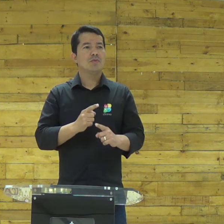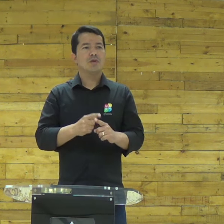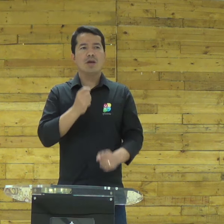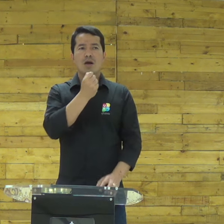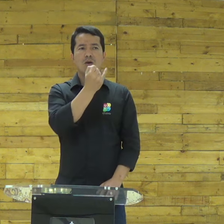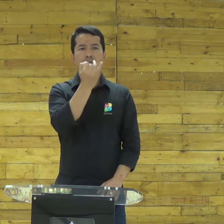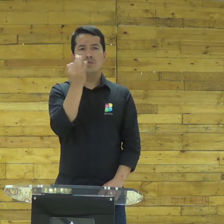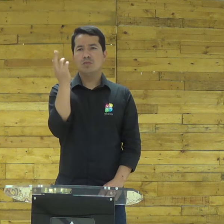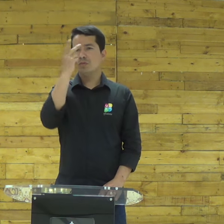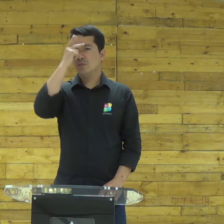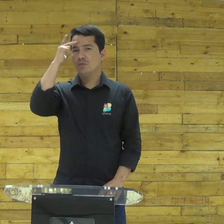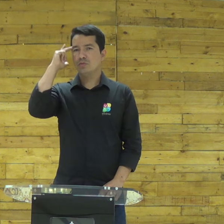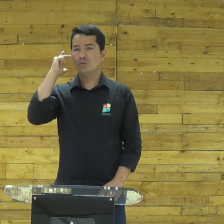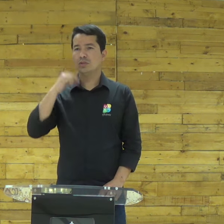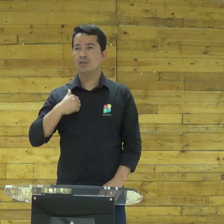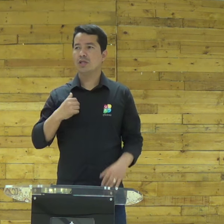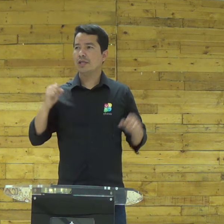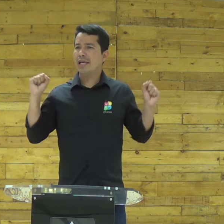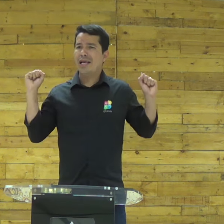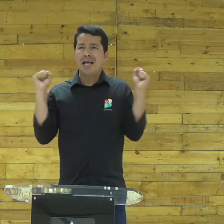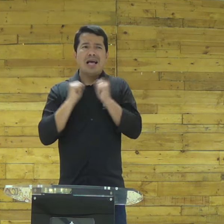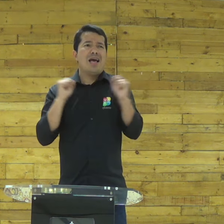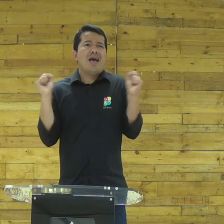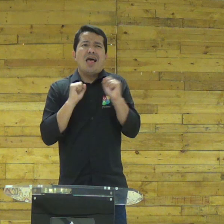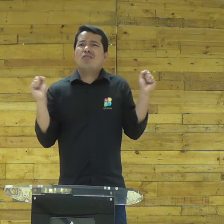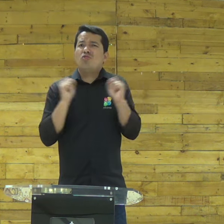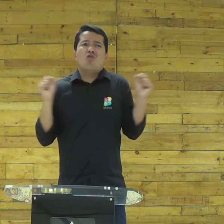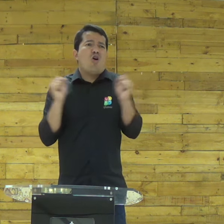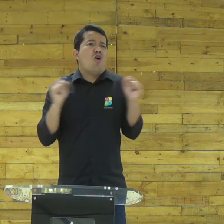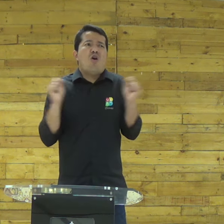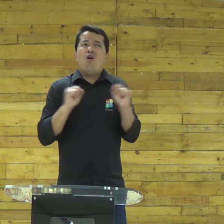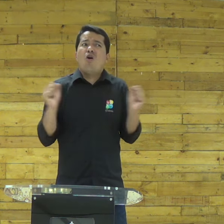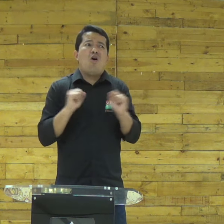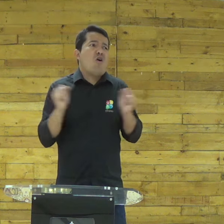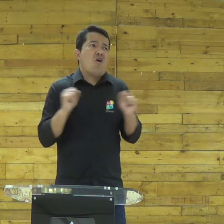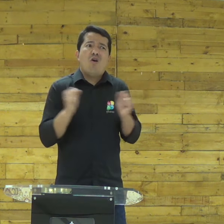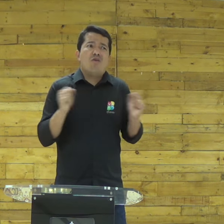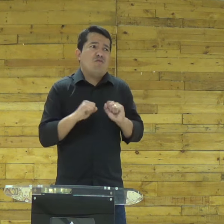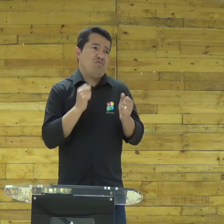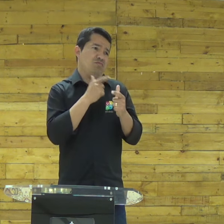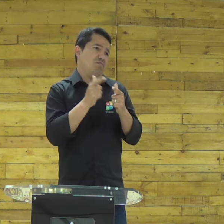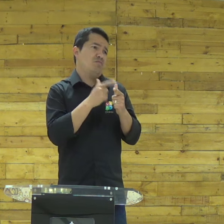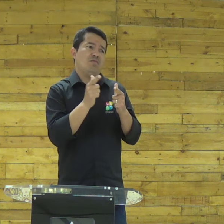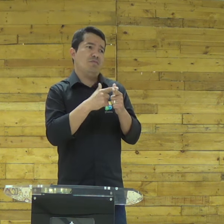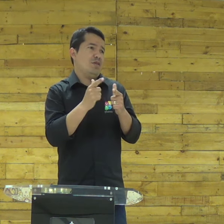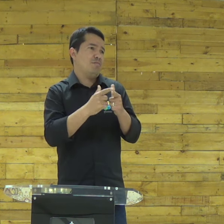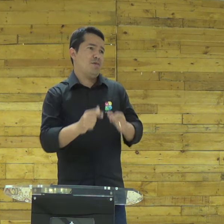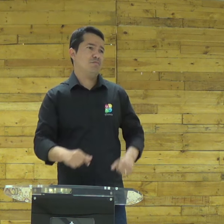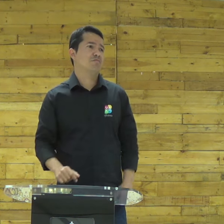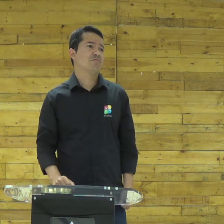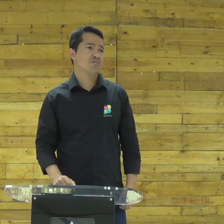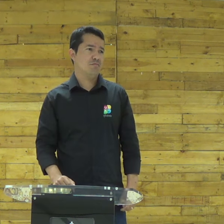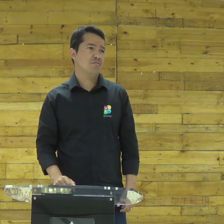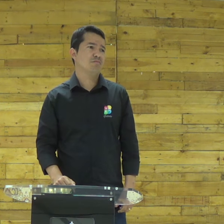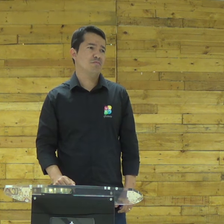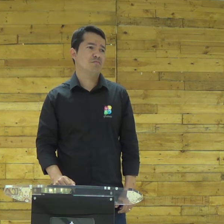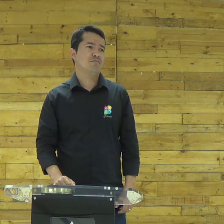difícil porque algumas pessoas elas são malucas pelo problema